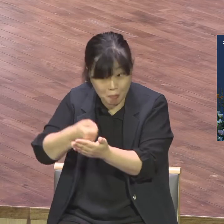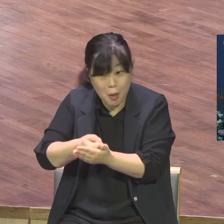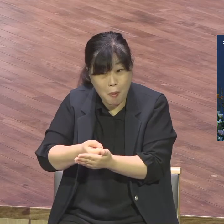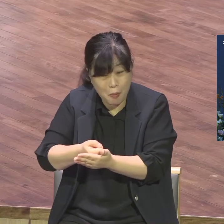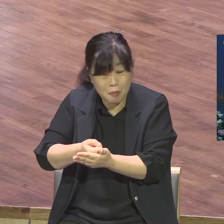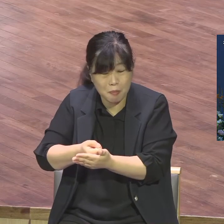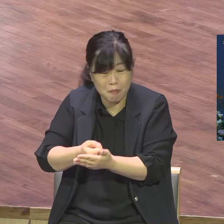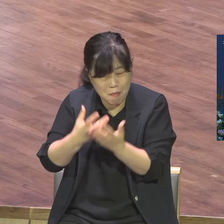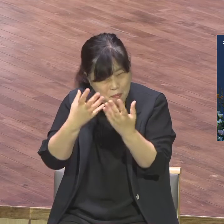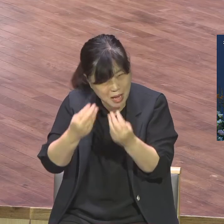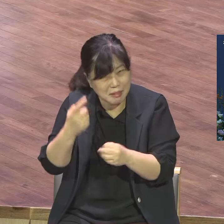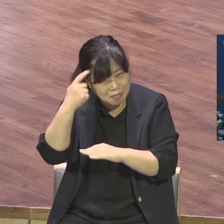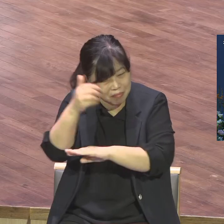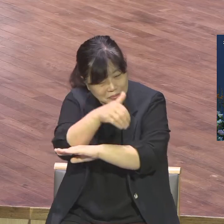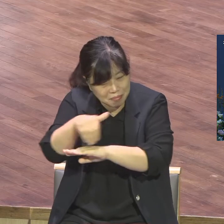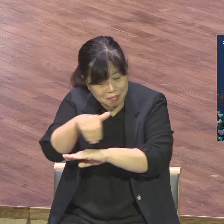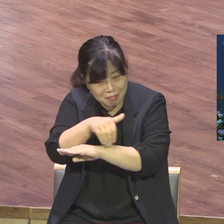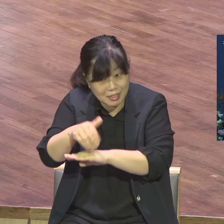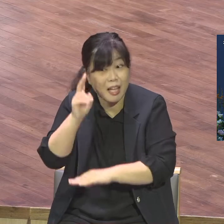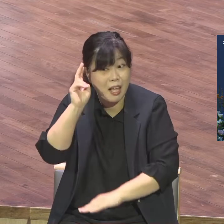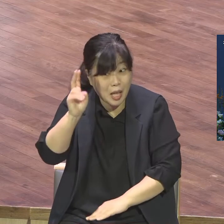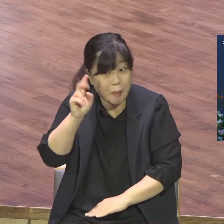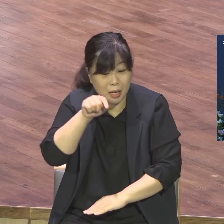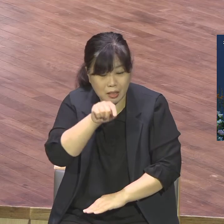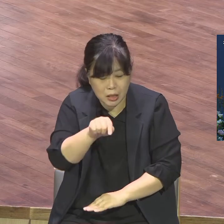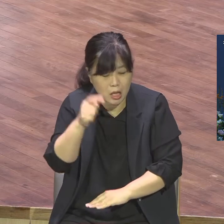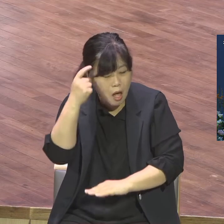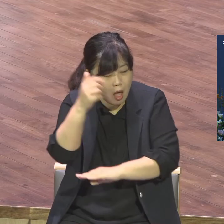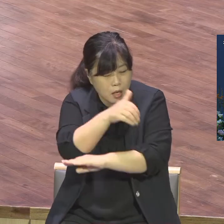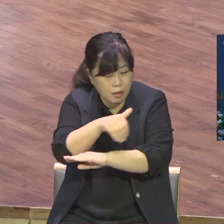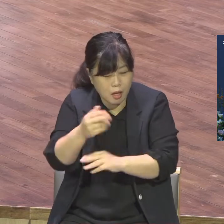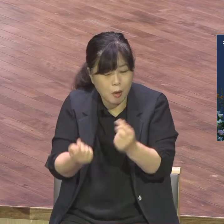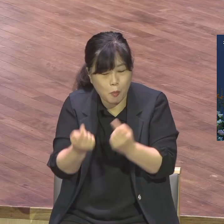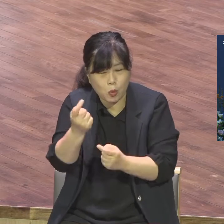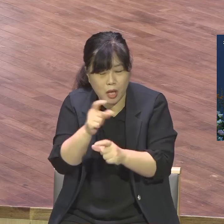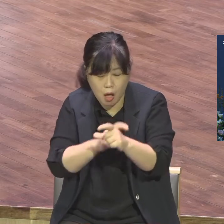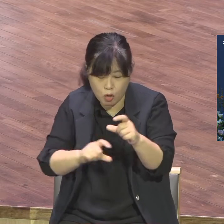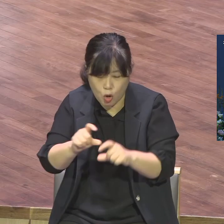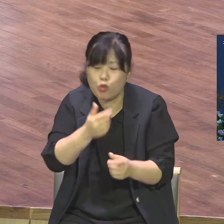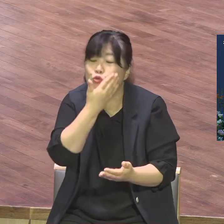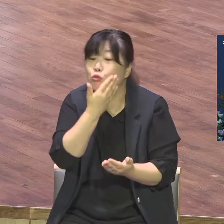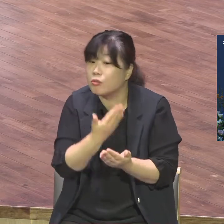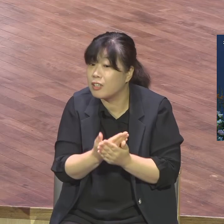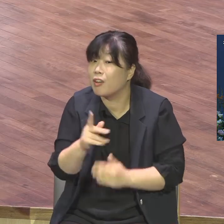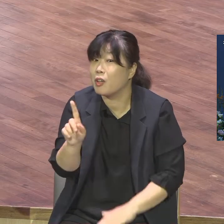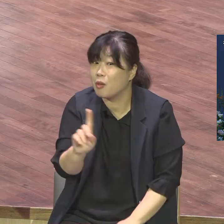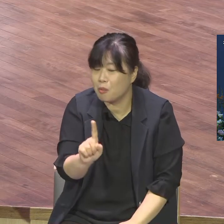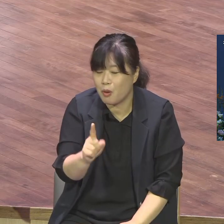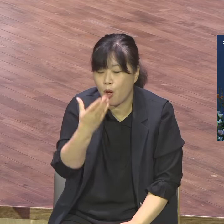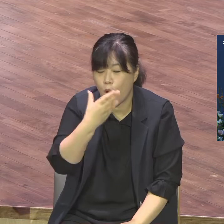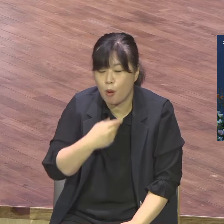했는데, 그런 계획 수립과 결단에 앞서서 중요한 것이 뭐냐,